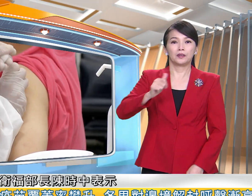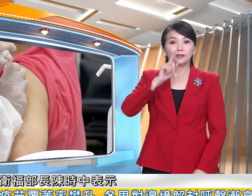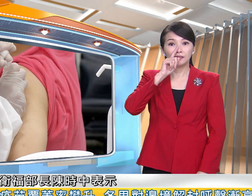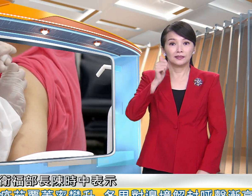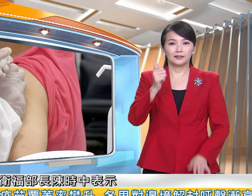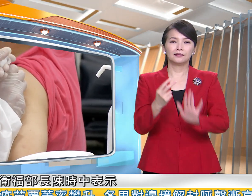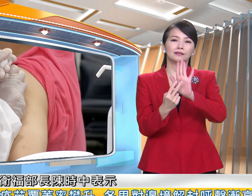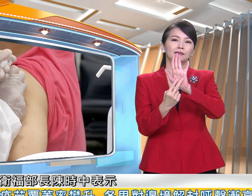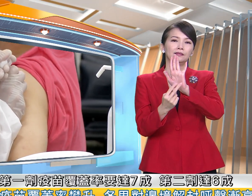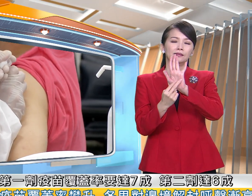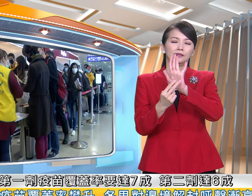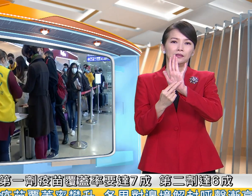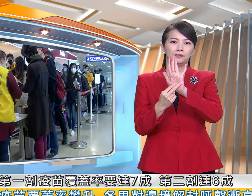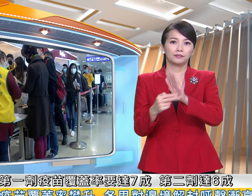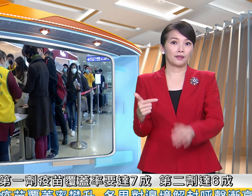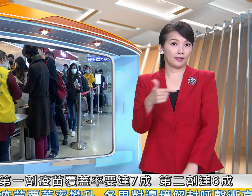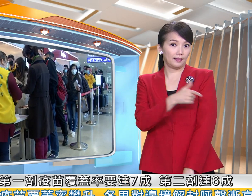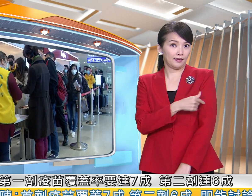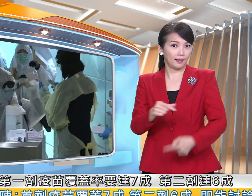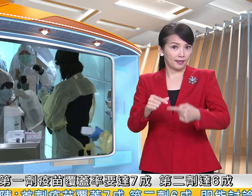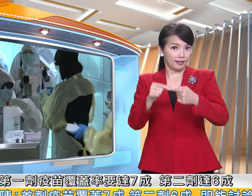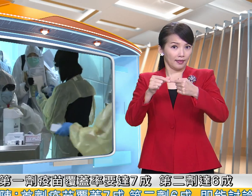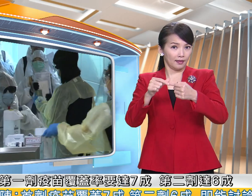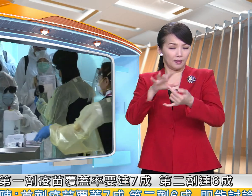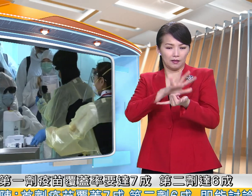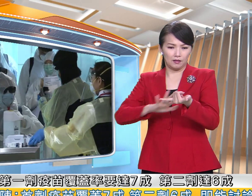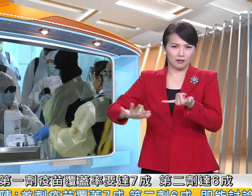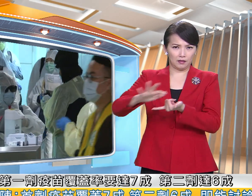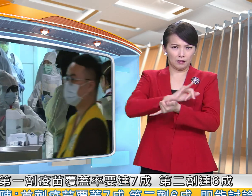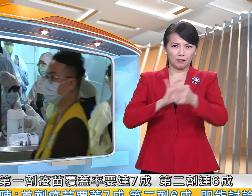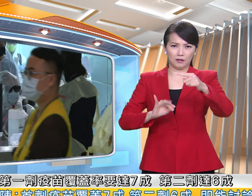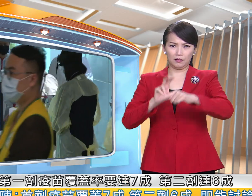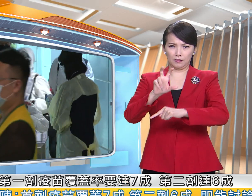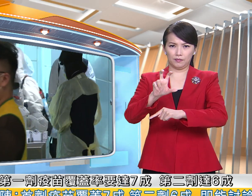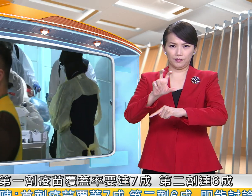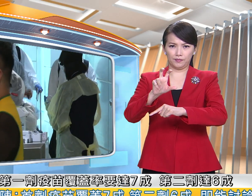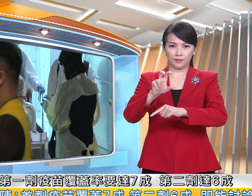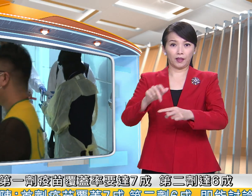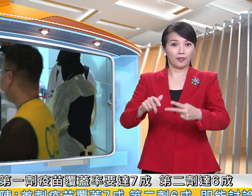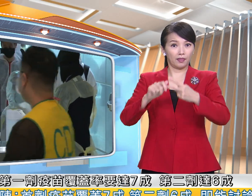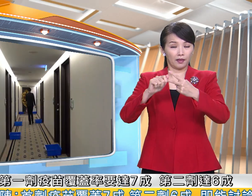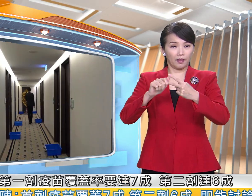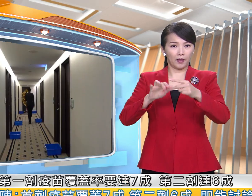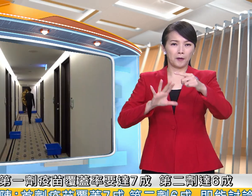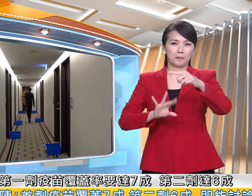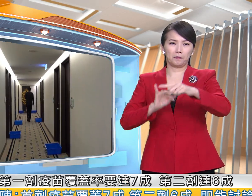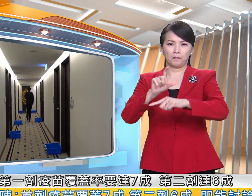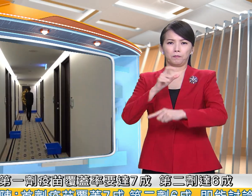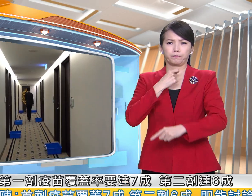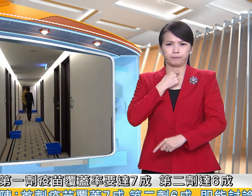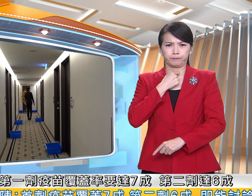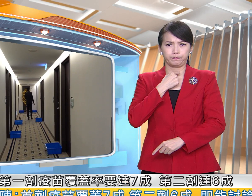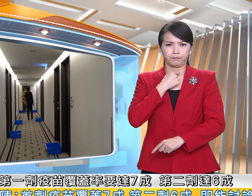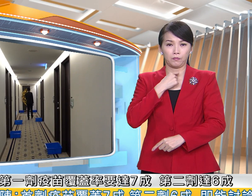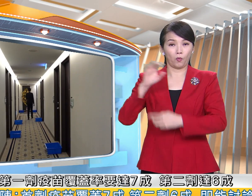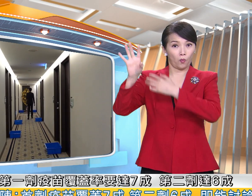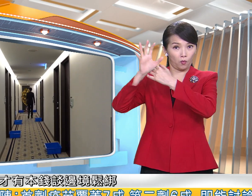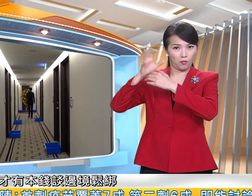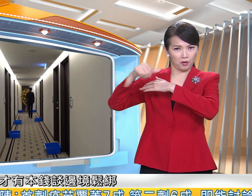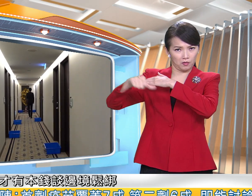示，第一剂疫苗覆盖率要达到70%，第二剂达到60%，才有本钱